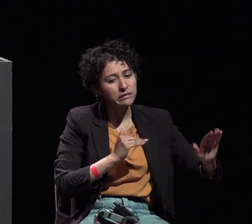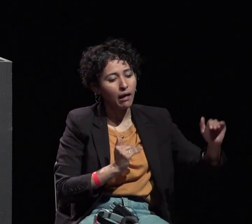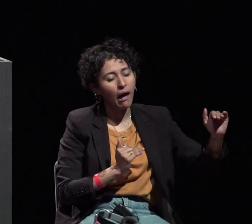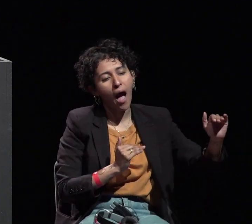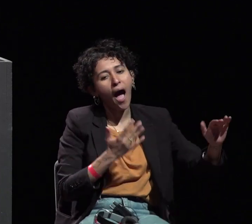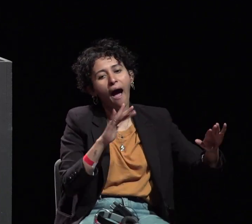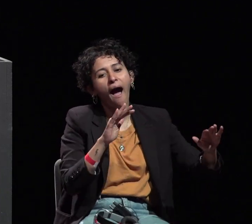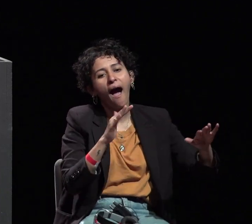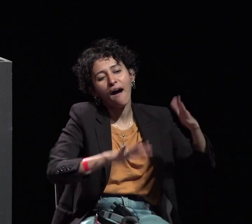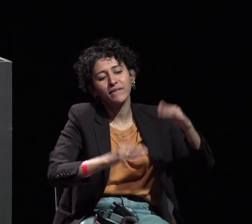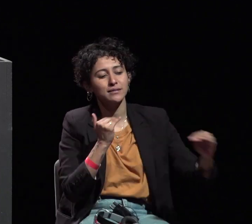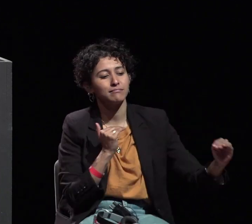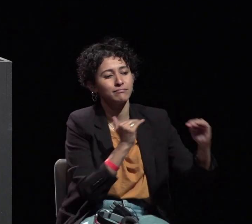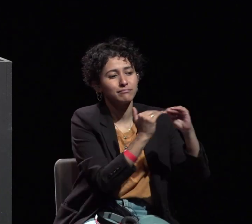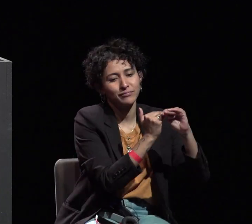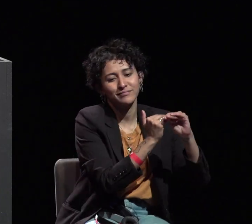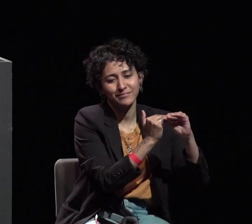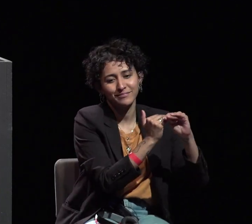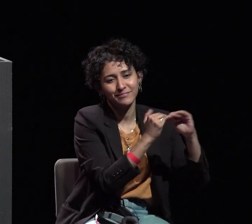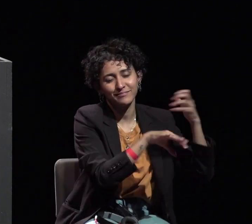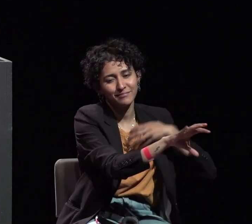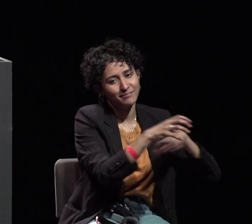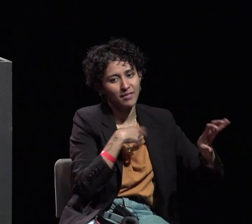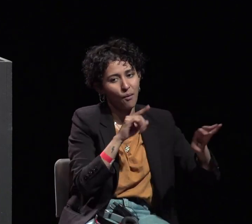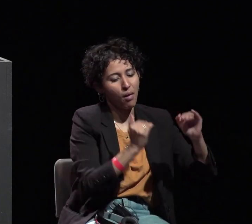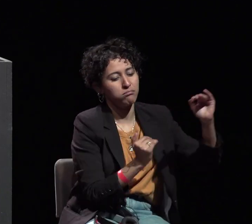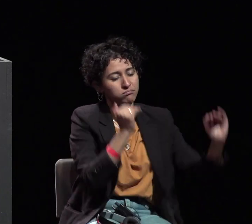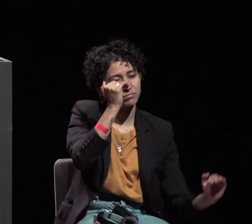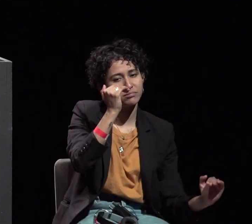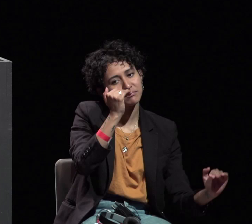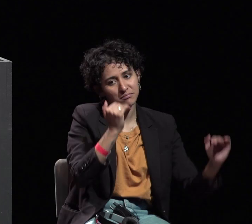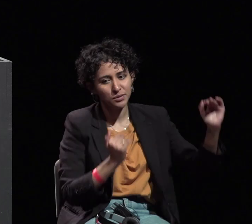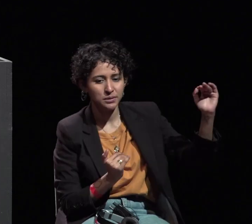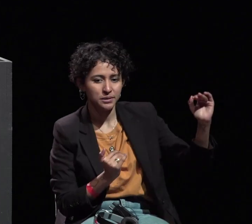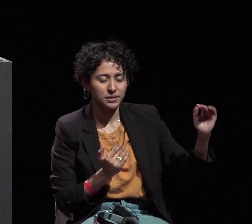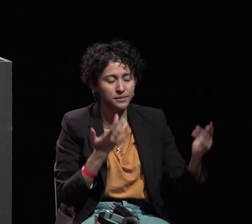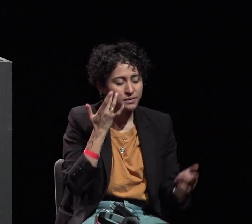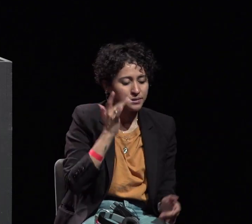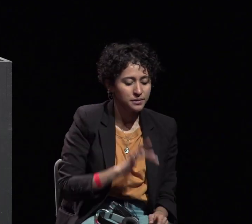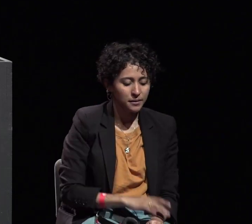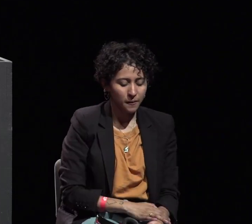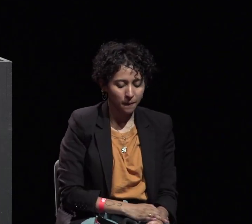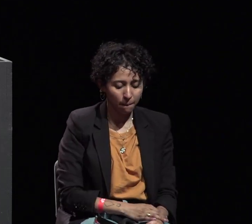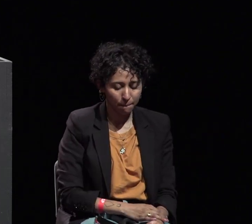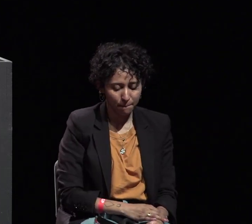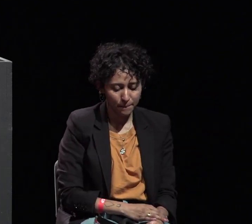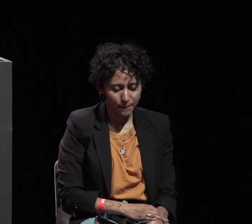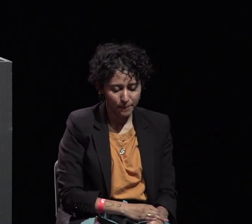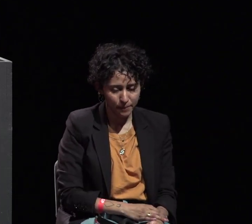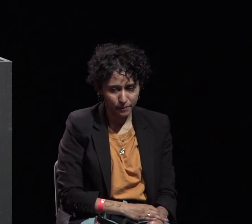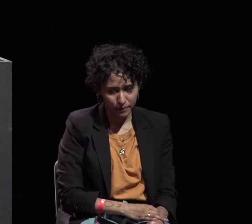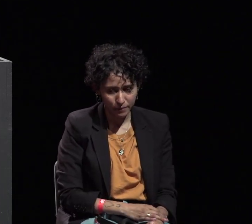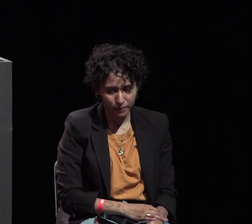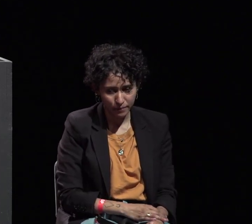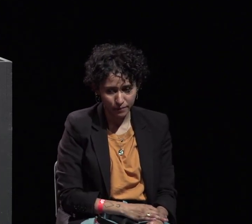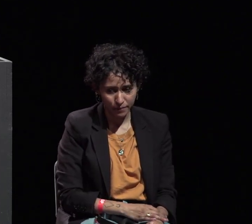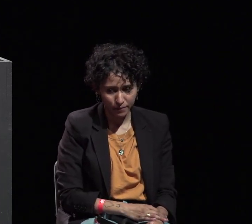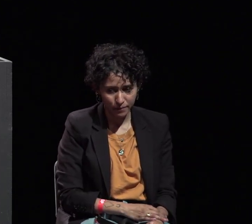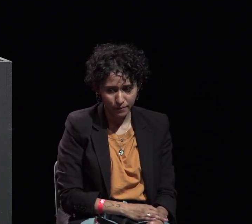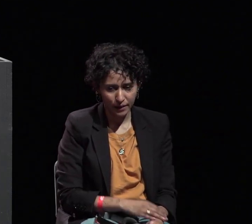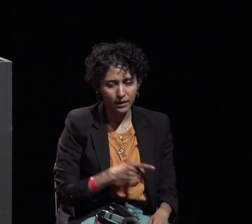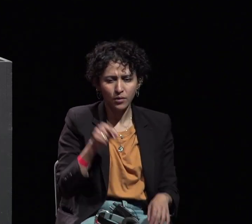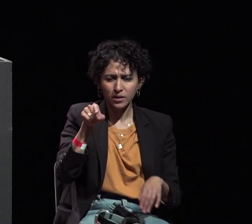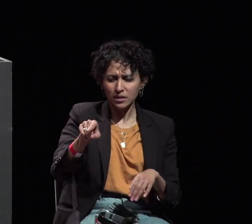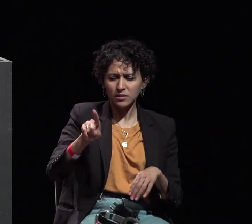sistema de vendetta que dava sentido às tsantsa, né, que é, portanto, nesse contexto, um agente que se define apenas a partir